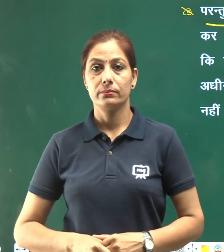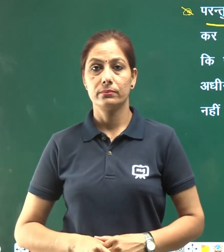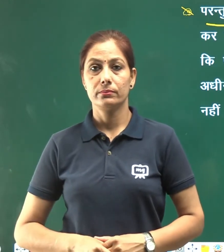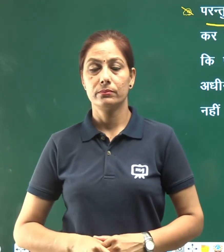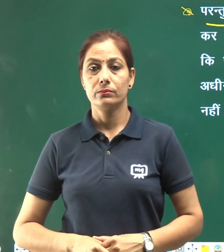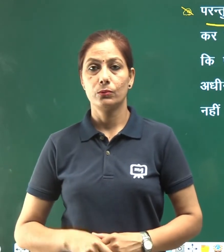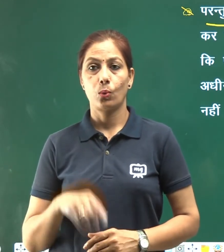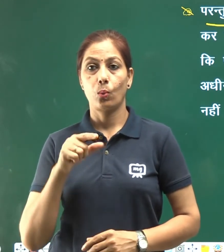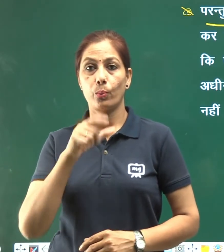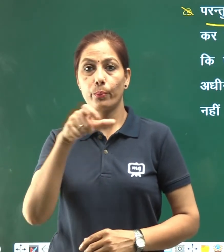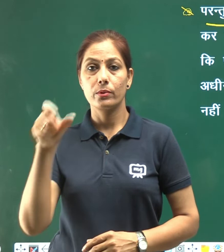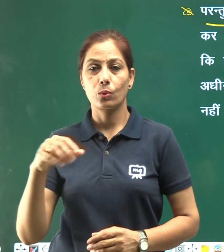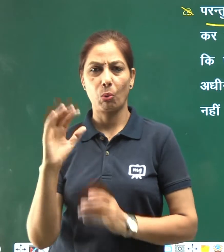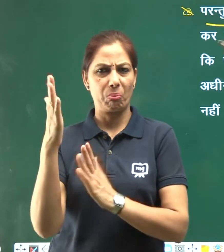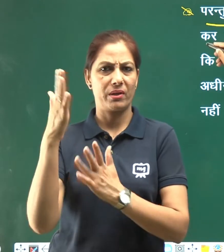उन्हें मना कर देते हैं।